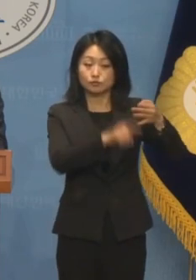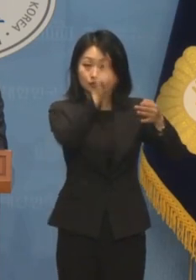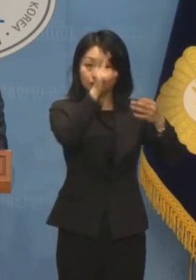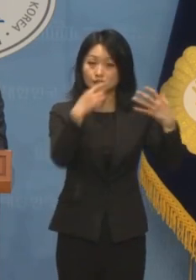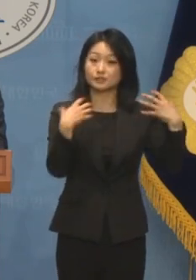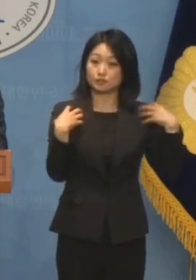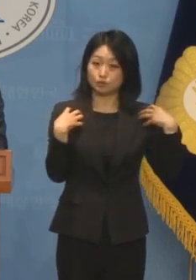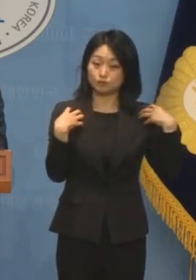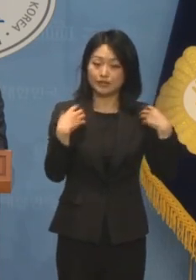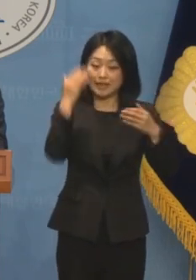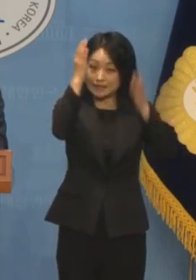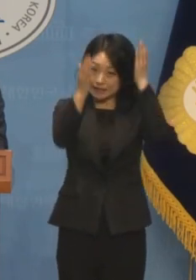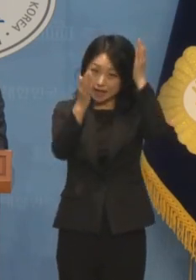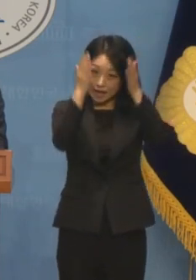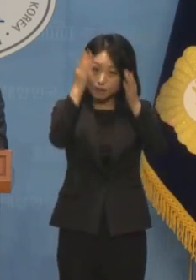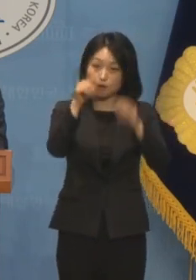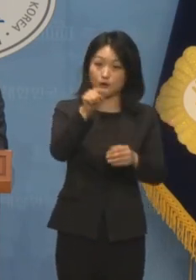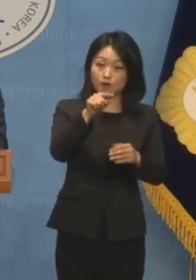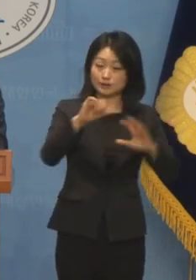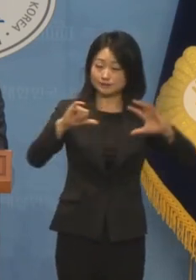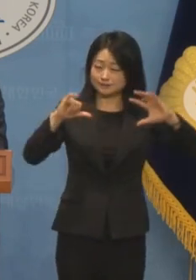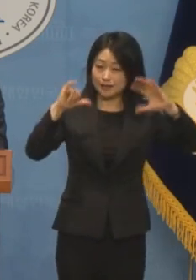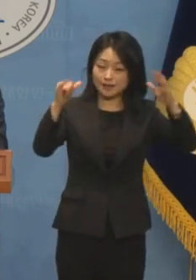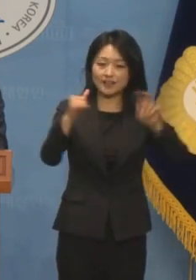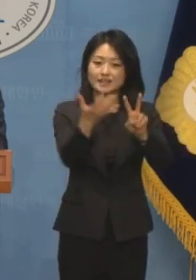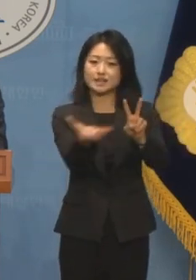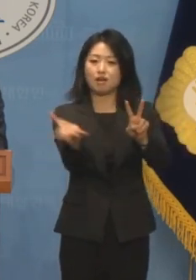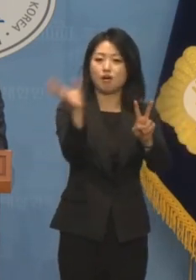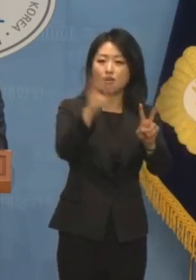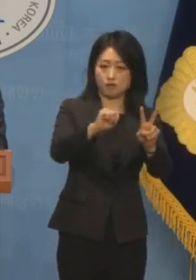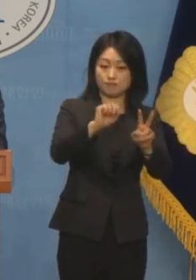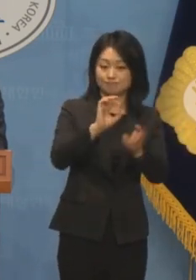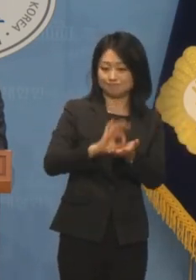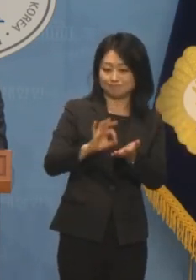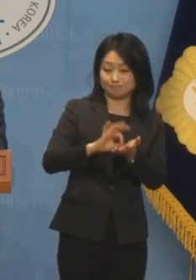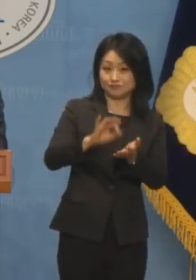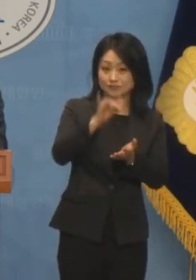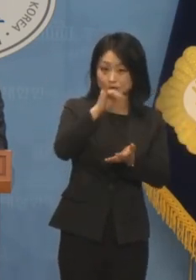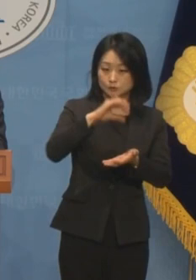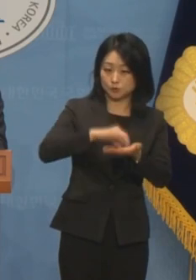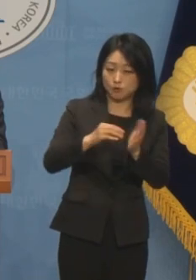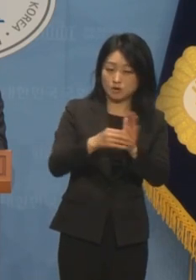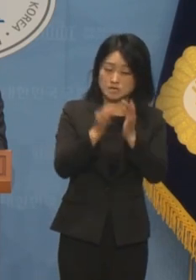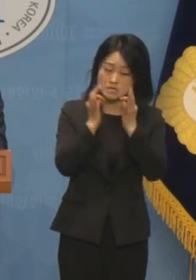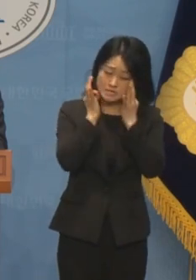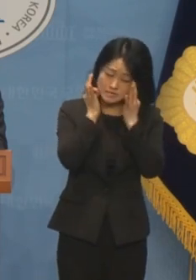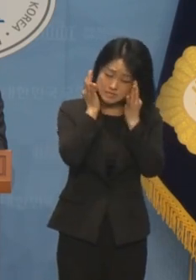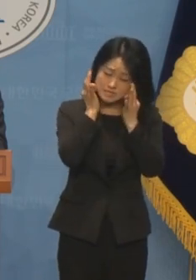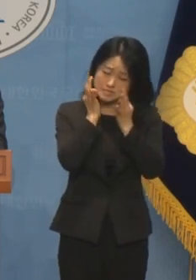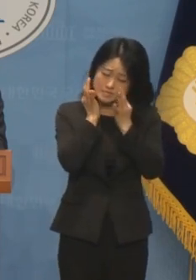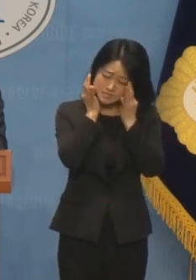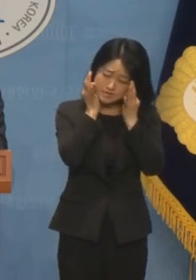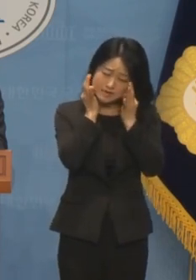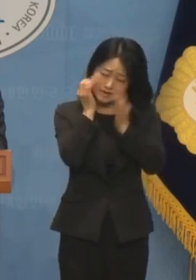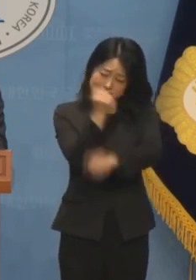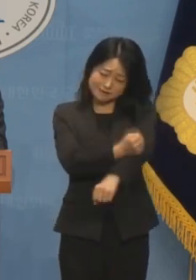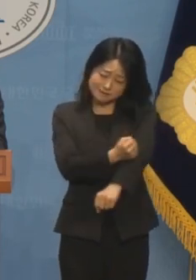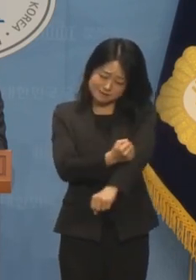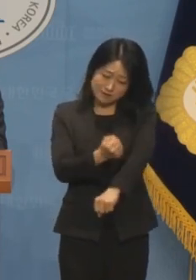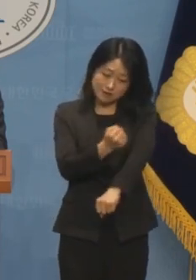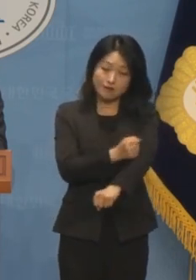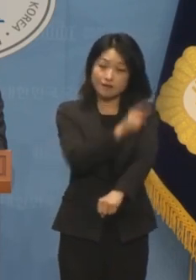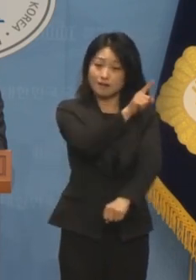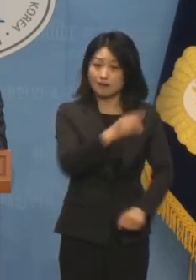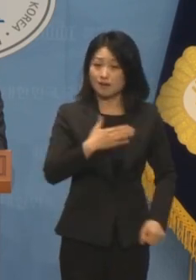정부는 네이버가 전 세계 2억 명의 이용자를 확보하기까지 얼마나 많은 땀과 노력을 기울였는지